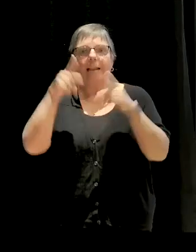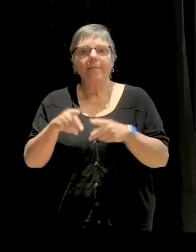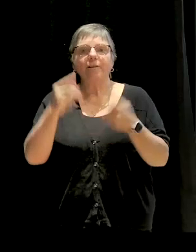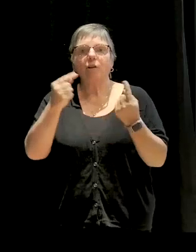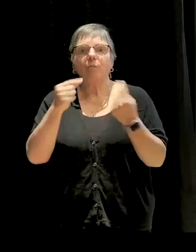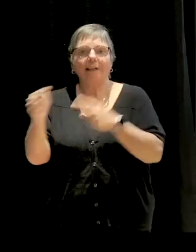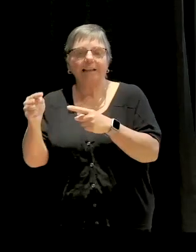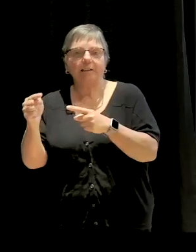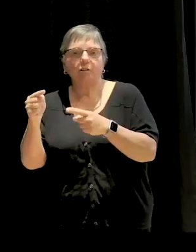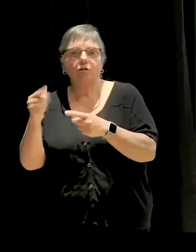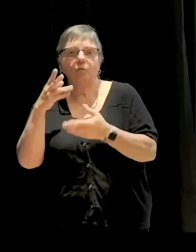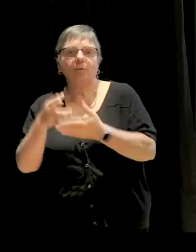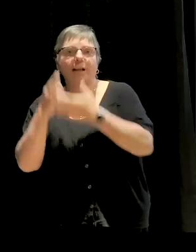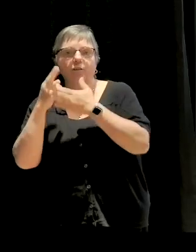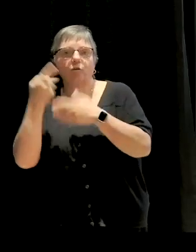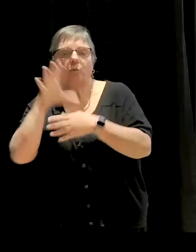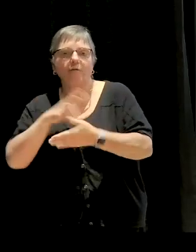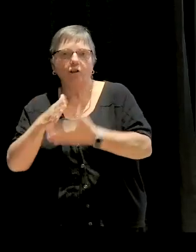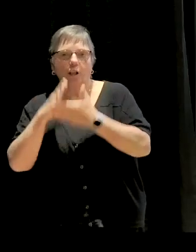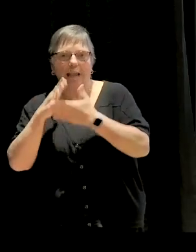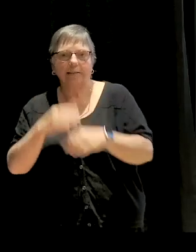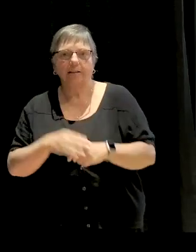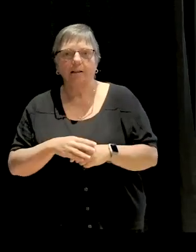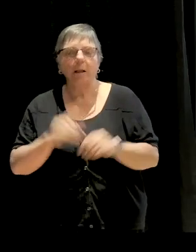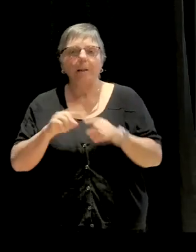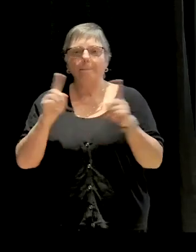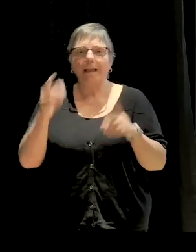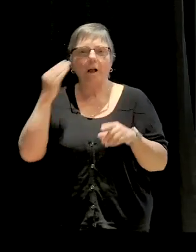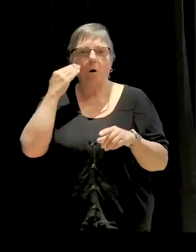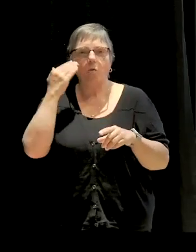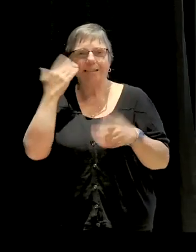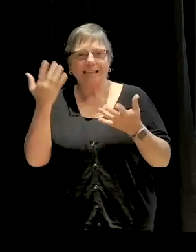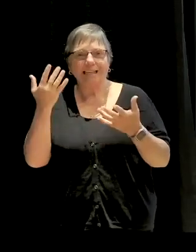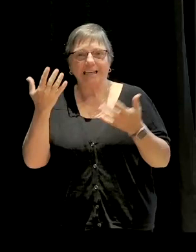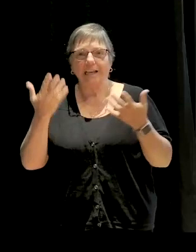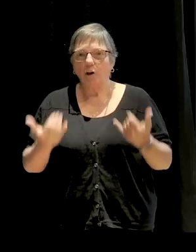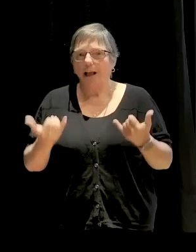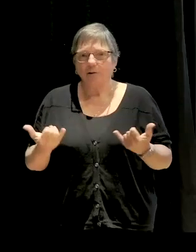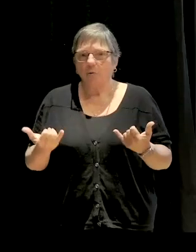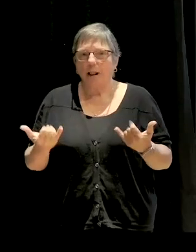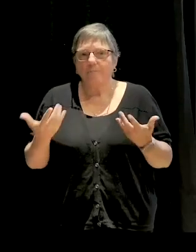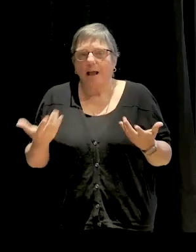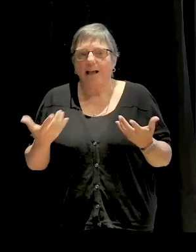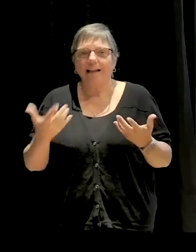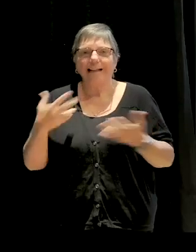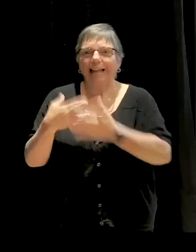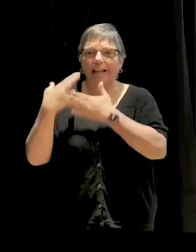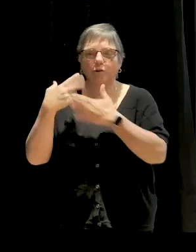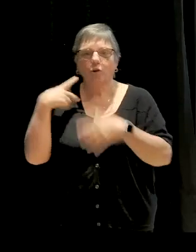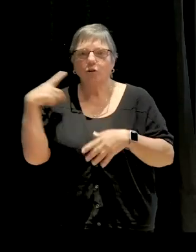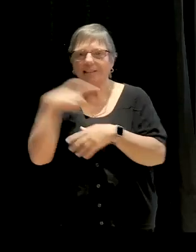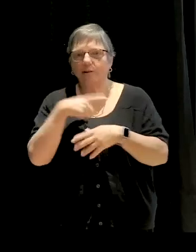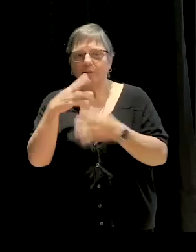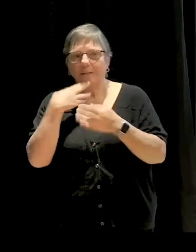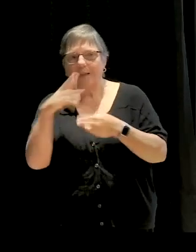soutien pour recevoir de l'aide. Cependant, on sait que les ressources actuellement ont de la difficulté à bien répondre aux besoins spécifiques